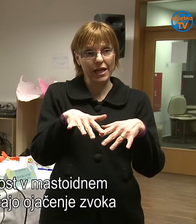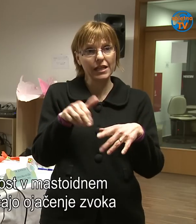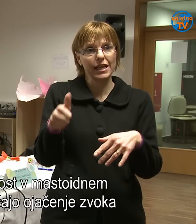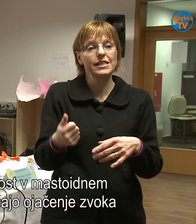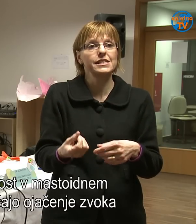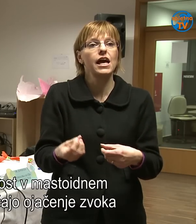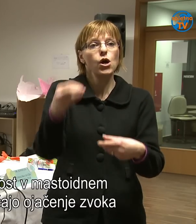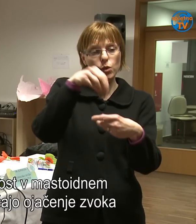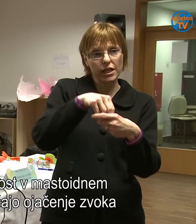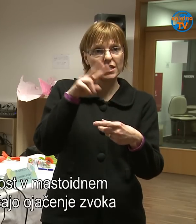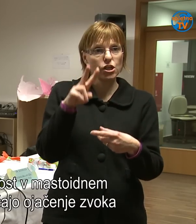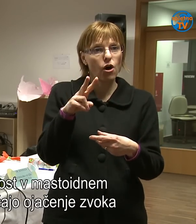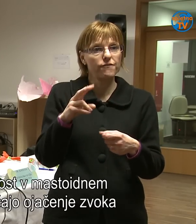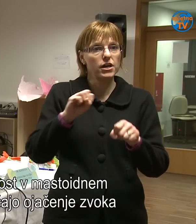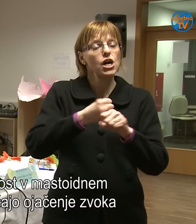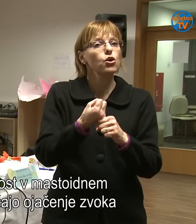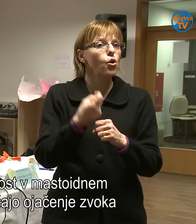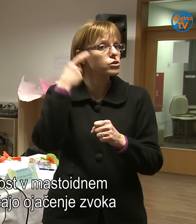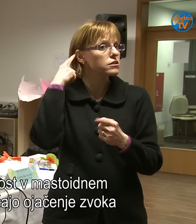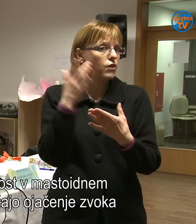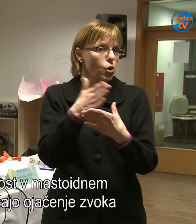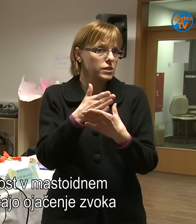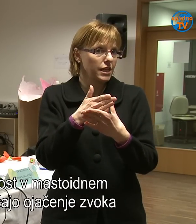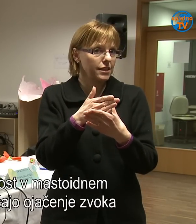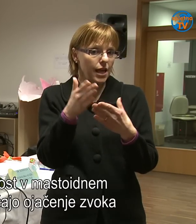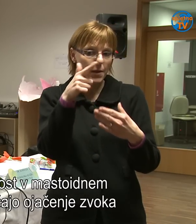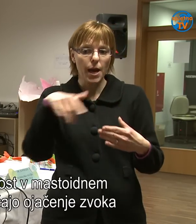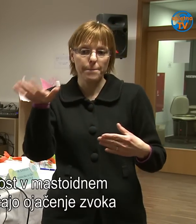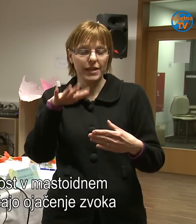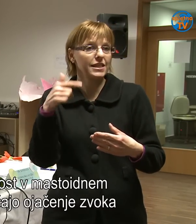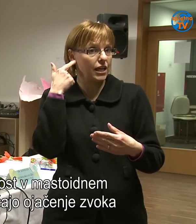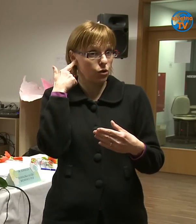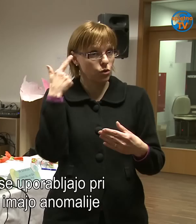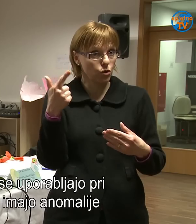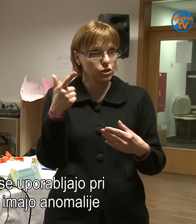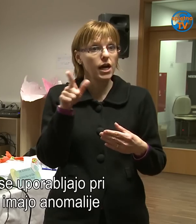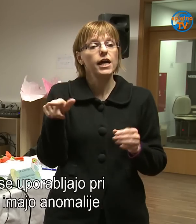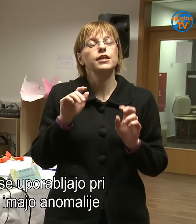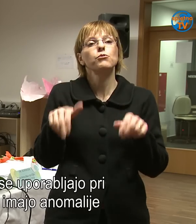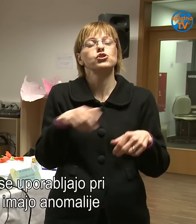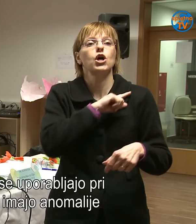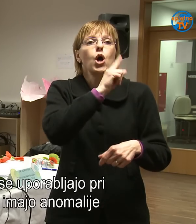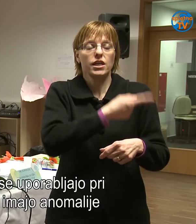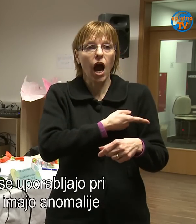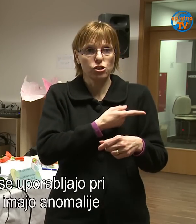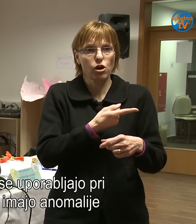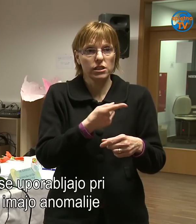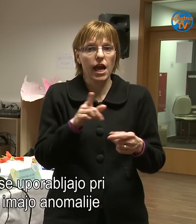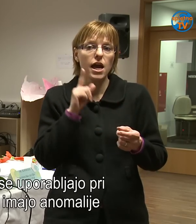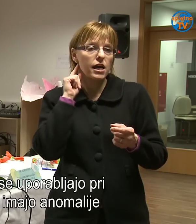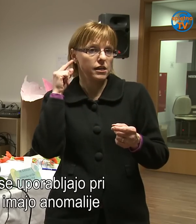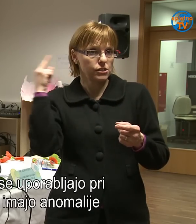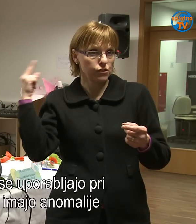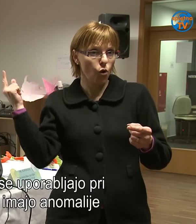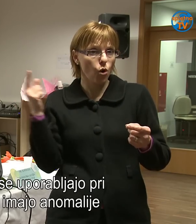v kost v mastoidnem predelu in omogočajo ojačanje zvoka po kostni poti in